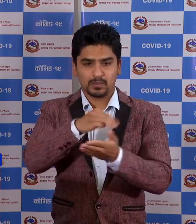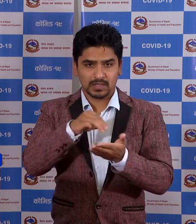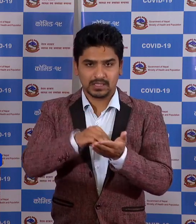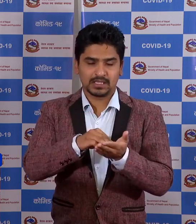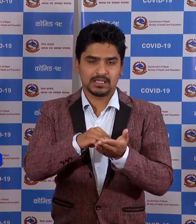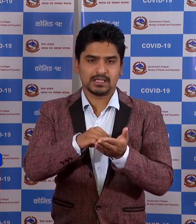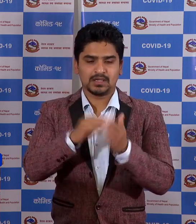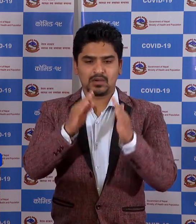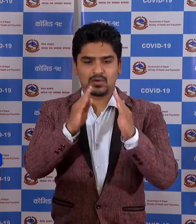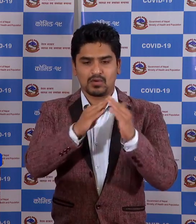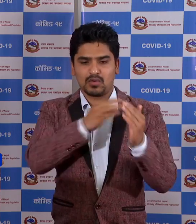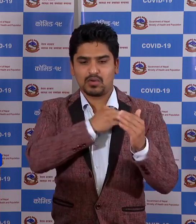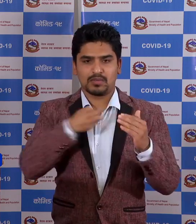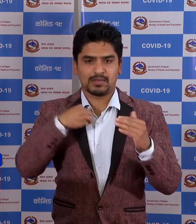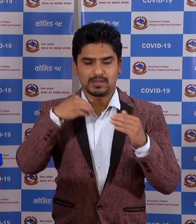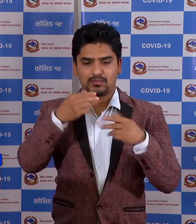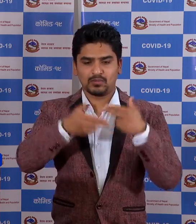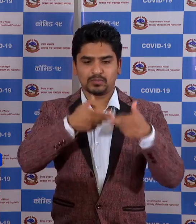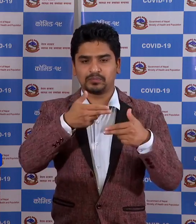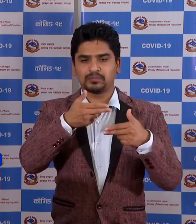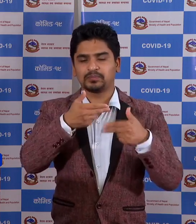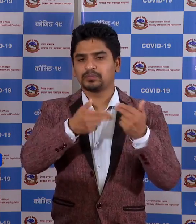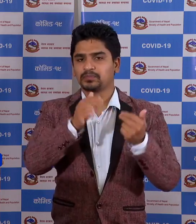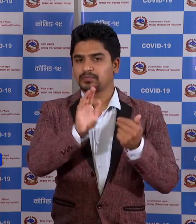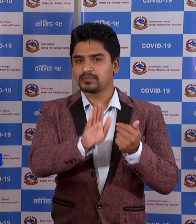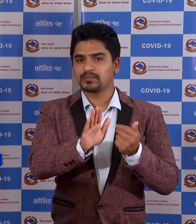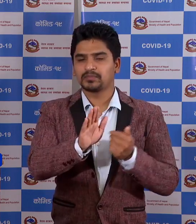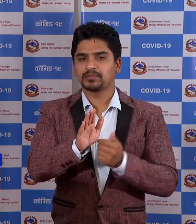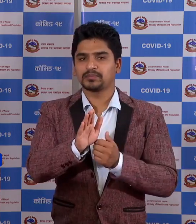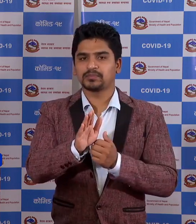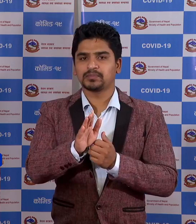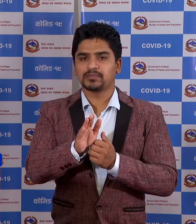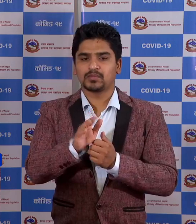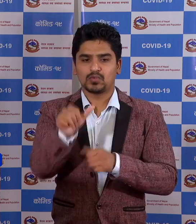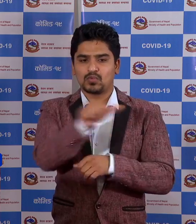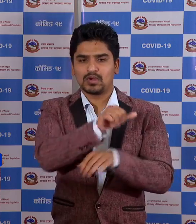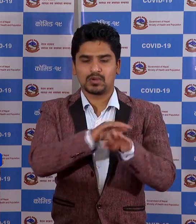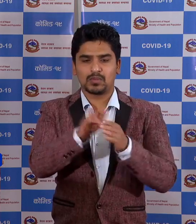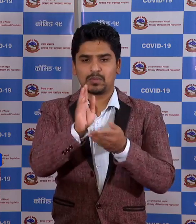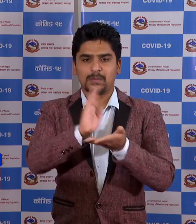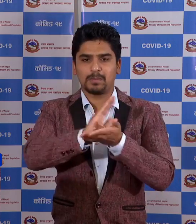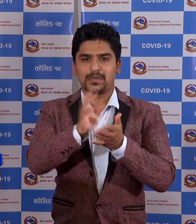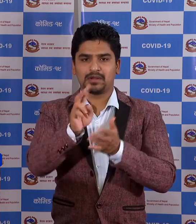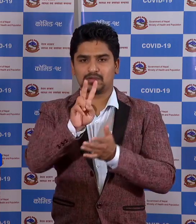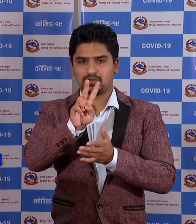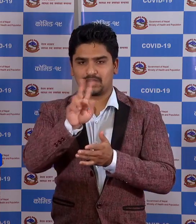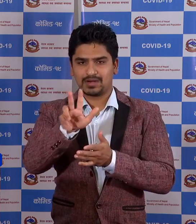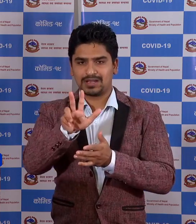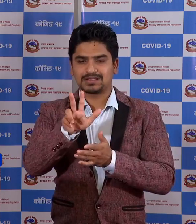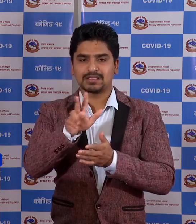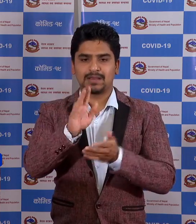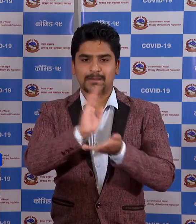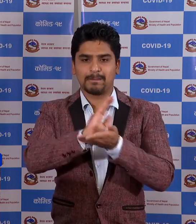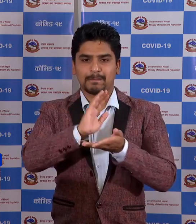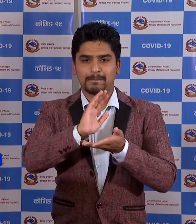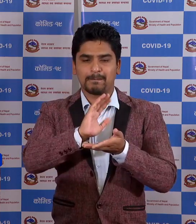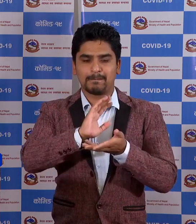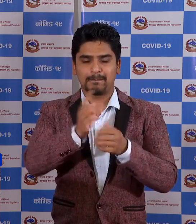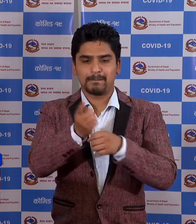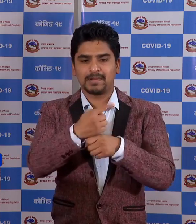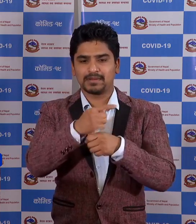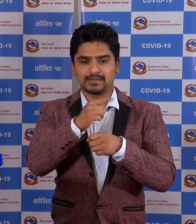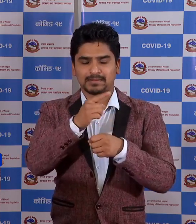मध्ये जो अस्पतालमा उपचार गराइराख्नु भएको छ उहाँहरू वीरगन्जमा 28 जना, विराटनगरमा